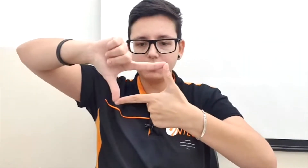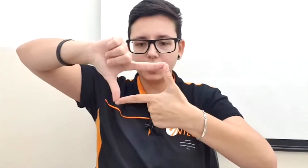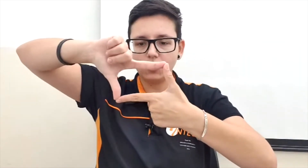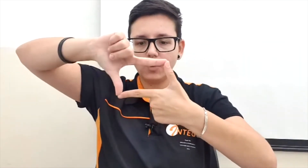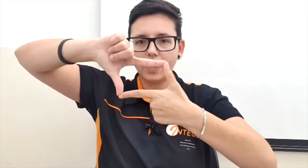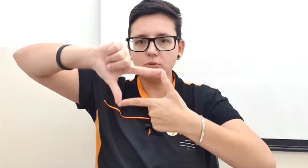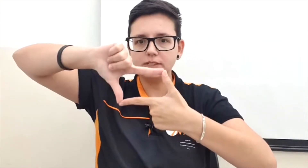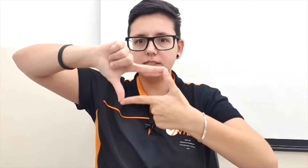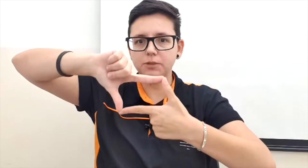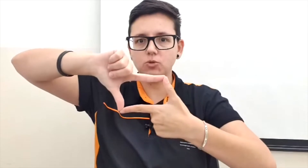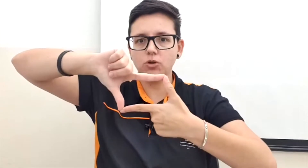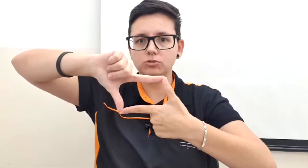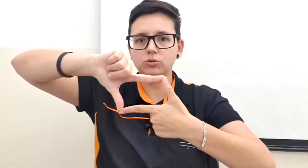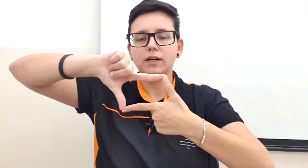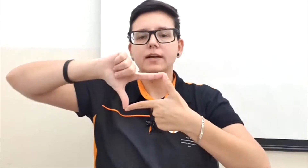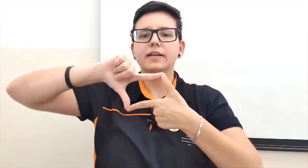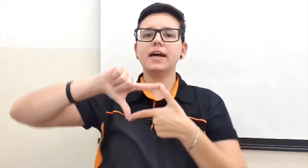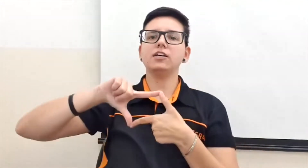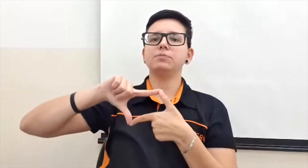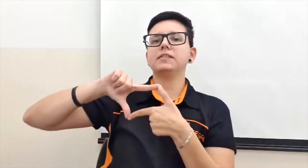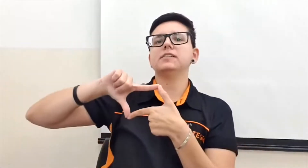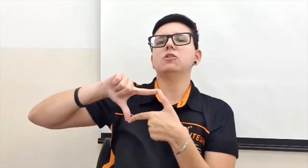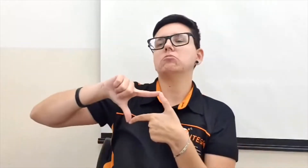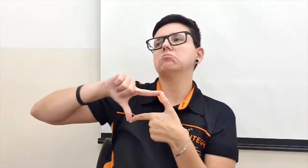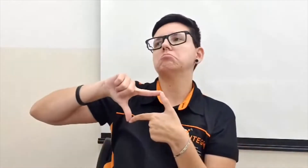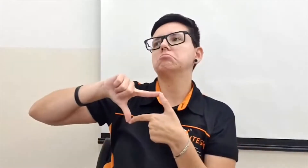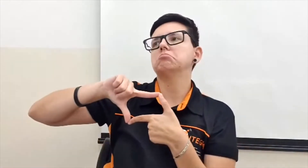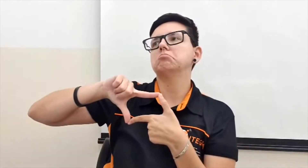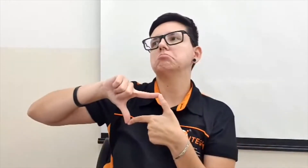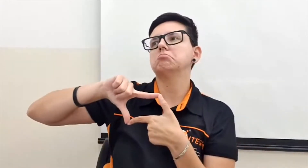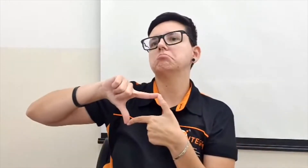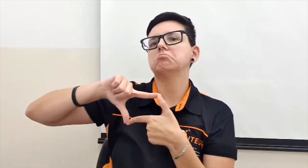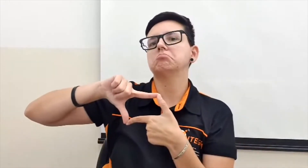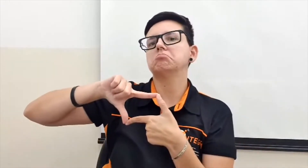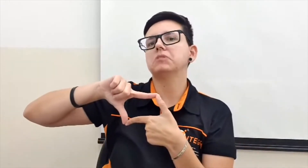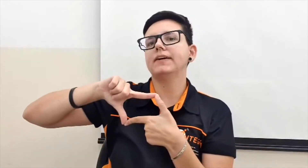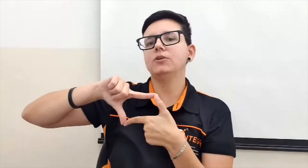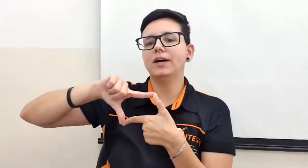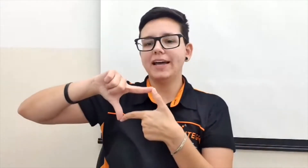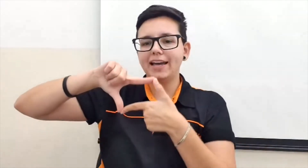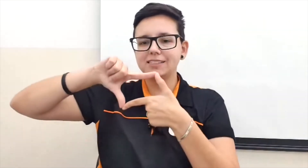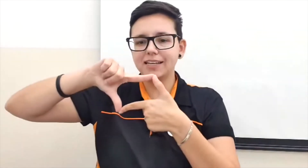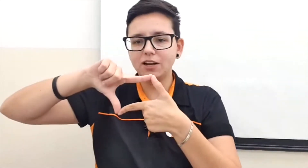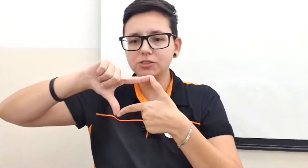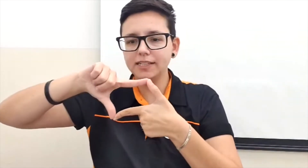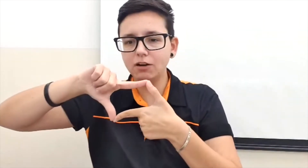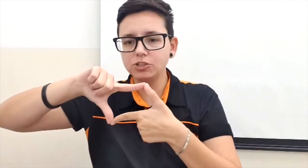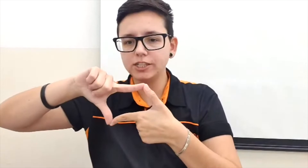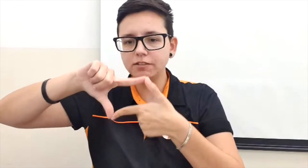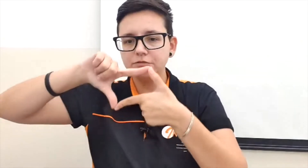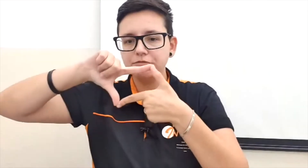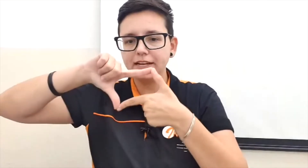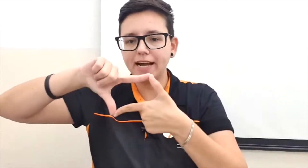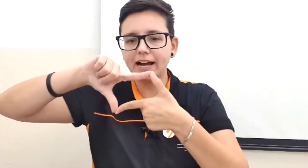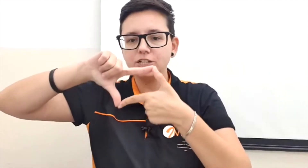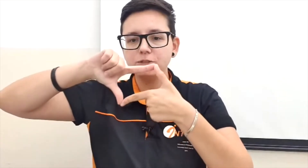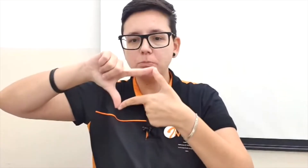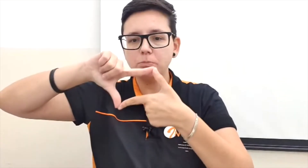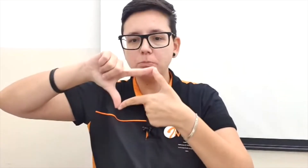vai colocar um em cima do outro. E a expressão. Tá vendo? Esse aqui é o sinal de ficar de boa.